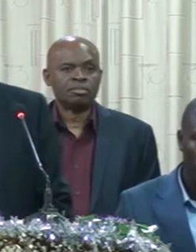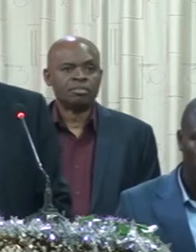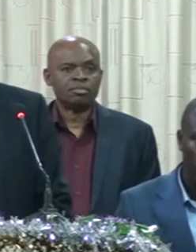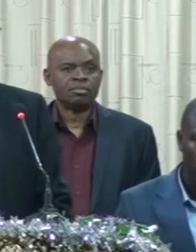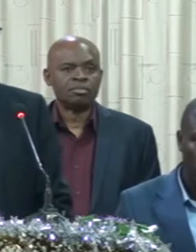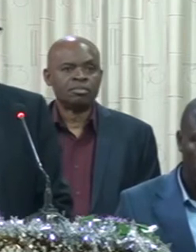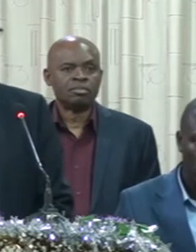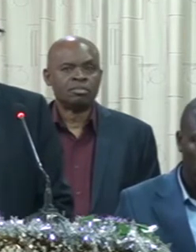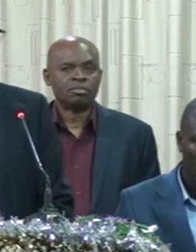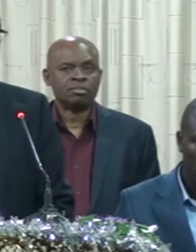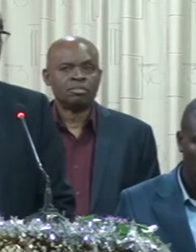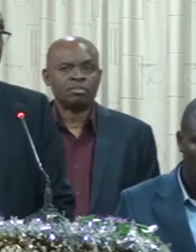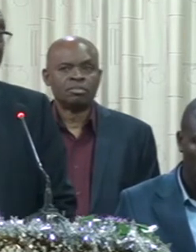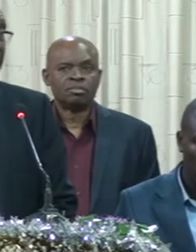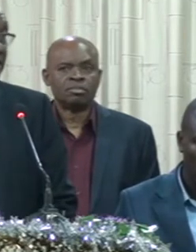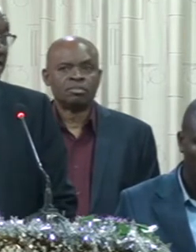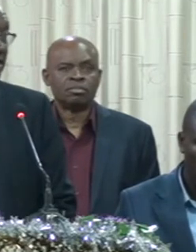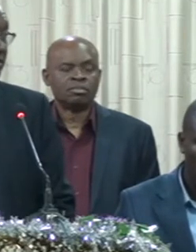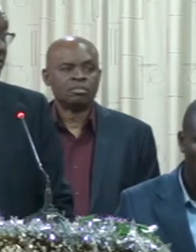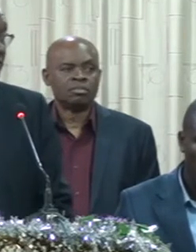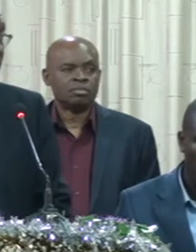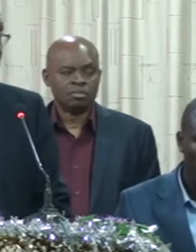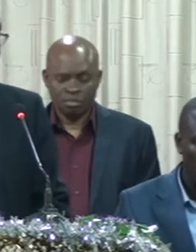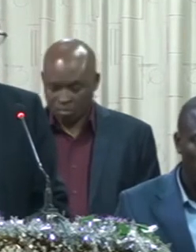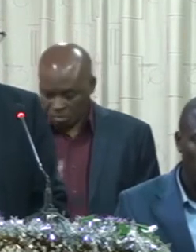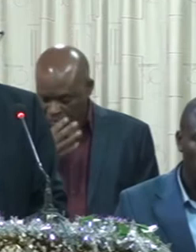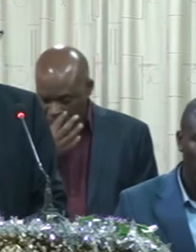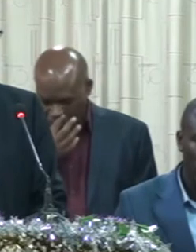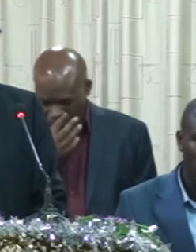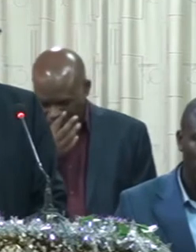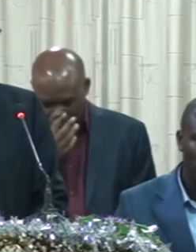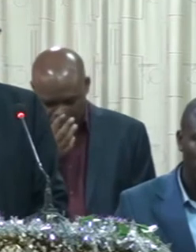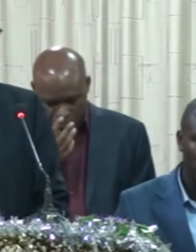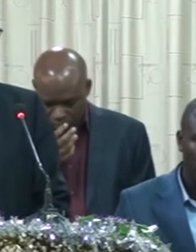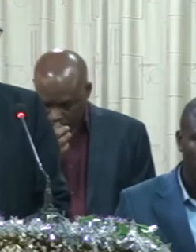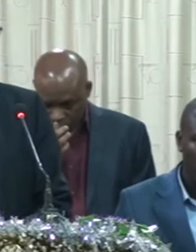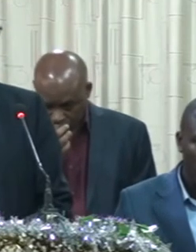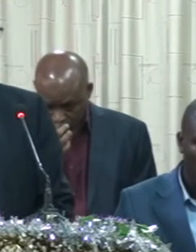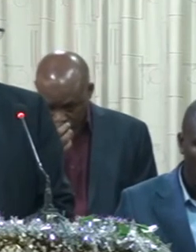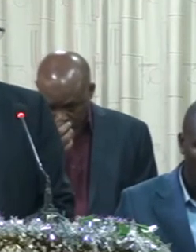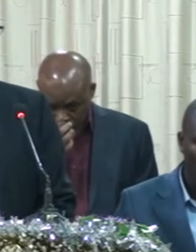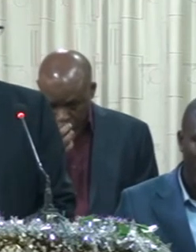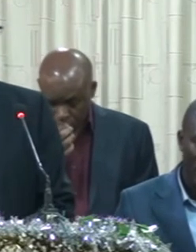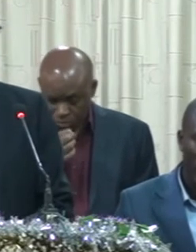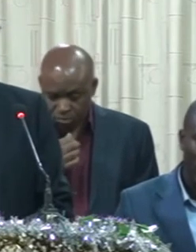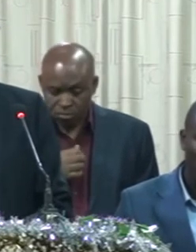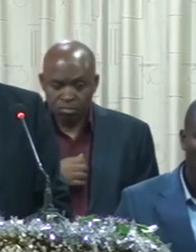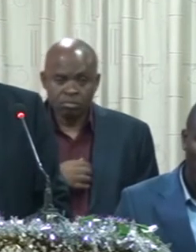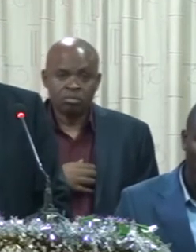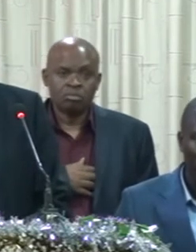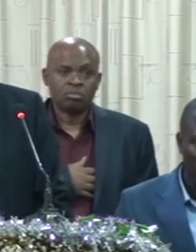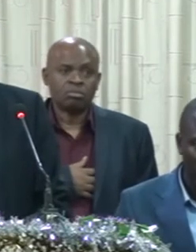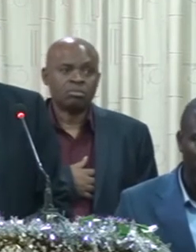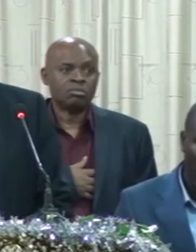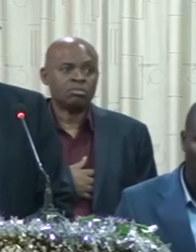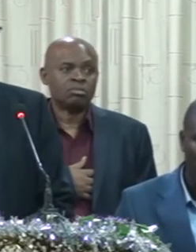zao. Ce matin, j'ai échangé avec le frère Tati. Na asubuhi leo nilizungumza na ndugu Tati. Il m'a demandé de saluer les anciens et l'église. Aniambia nisalimie